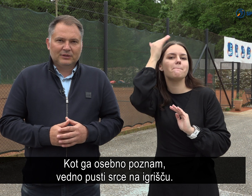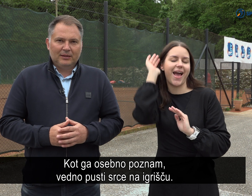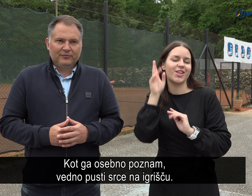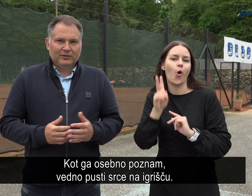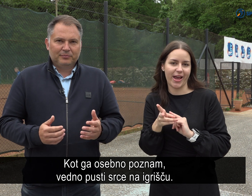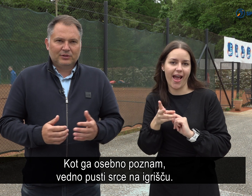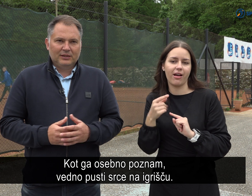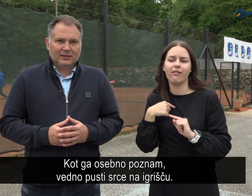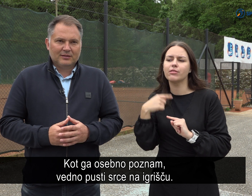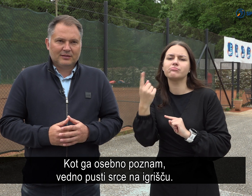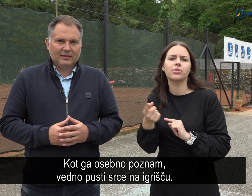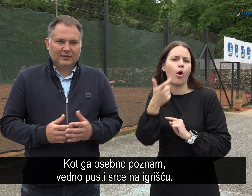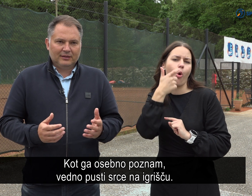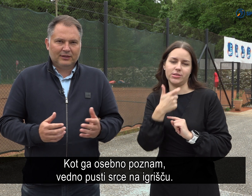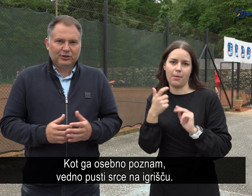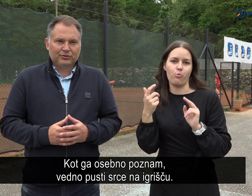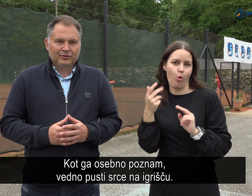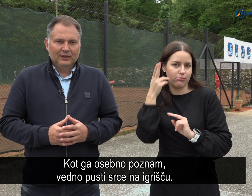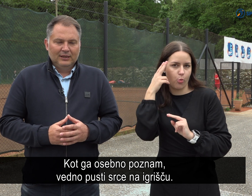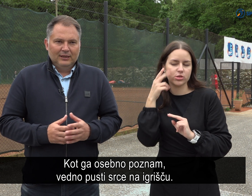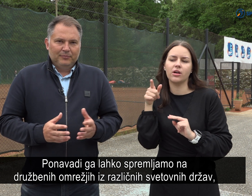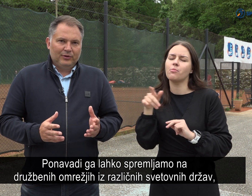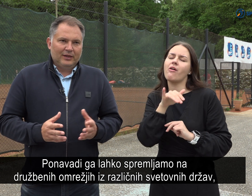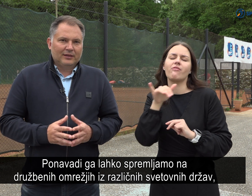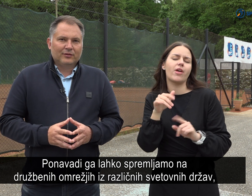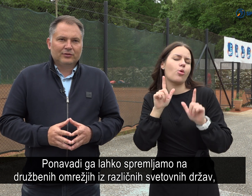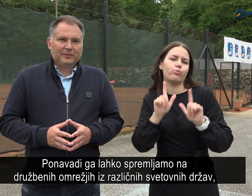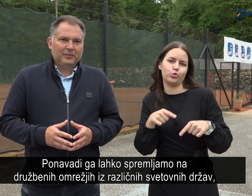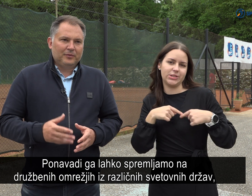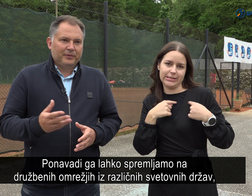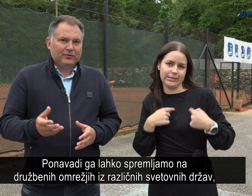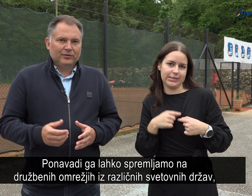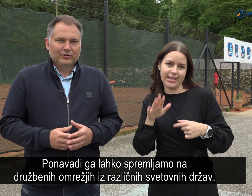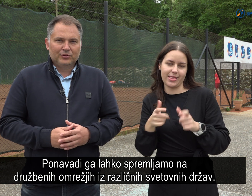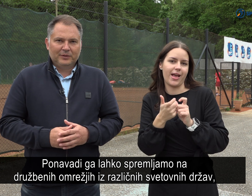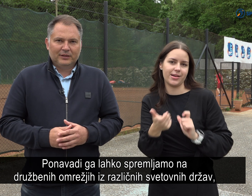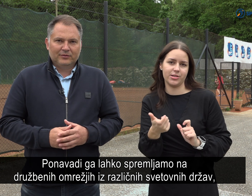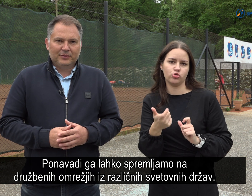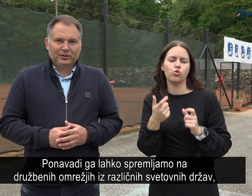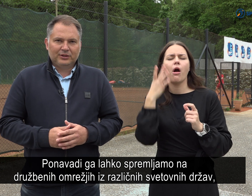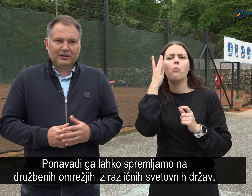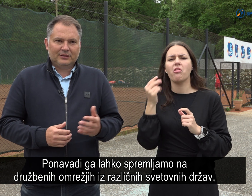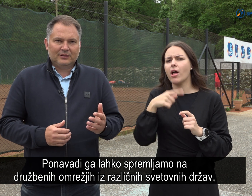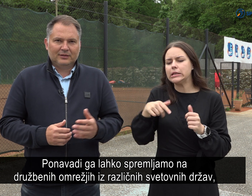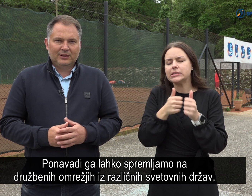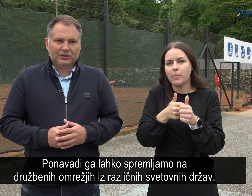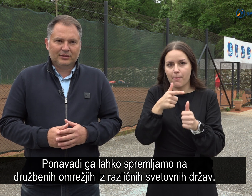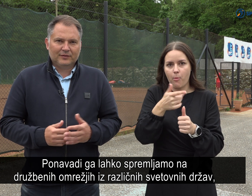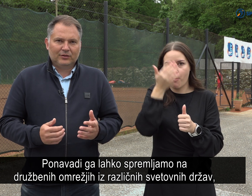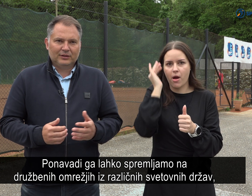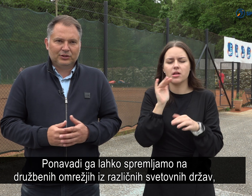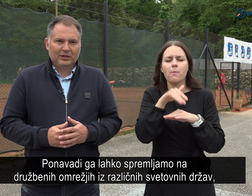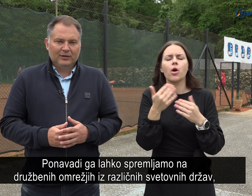osebno poznam, vedno pusti srce na igrišču. Ponavadi ga lahko spremljamo preko družbenih omrežij iz